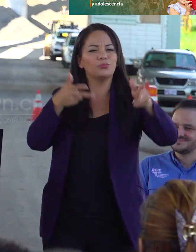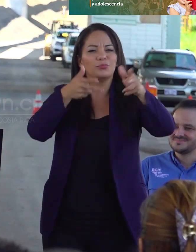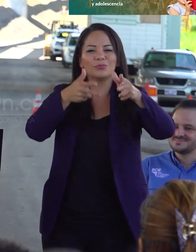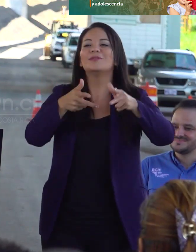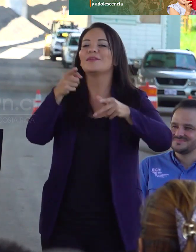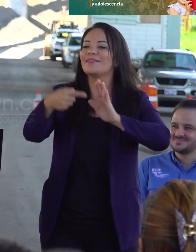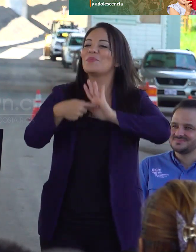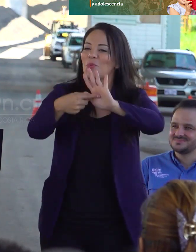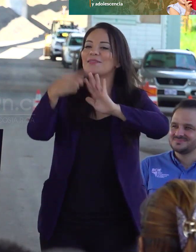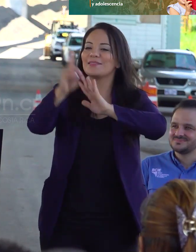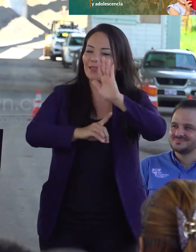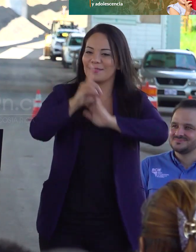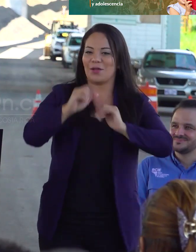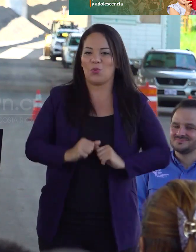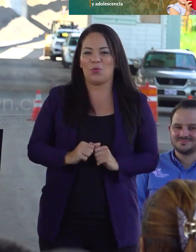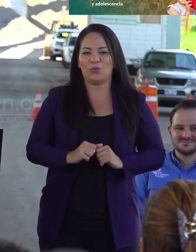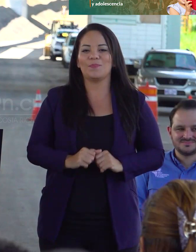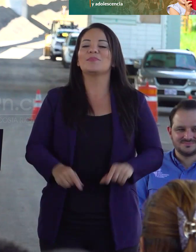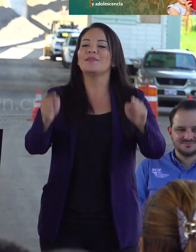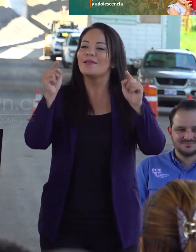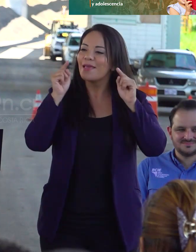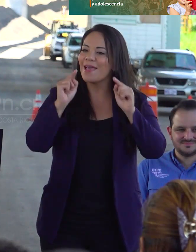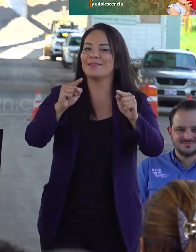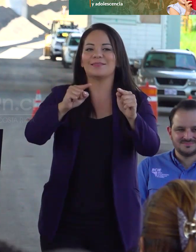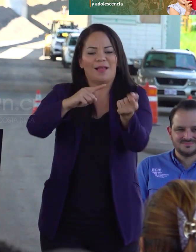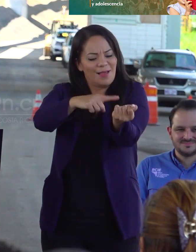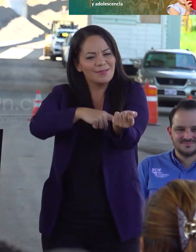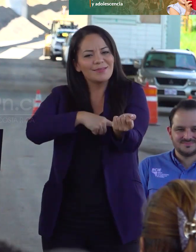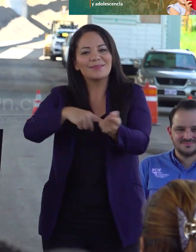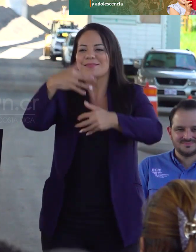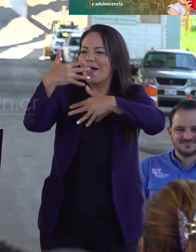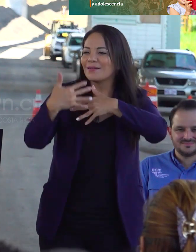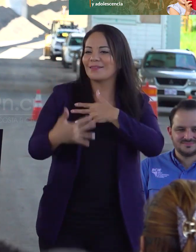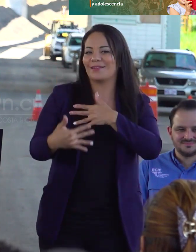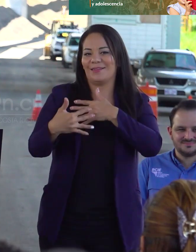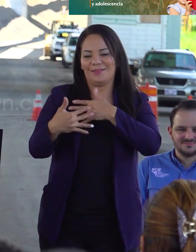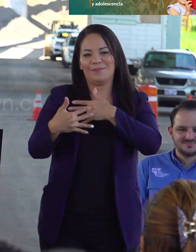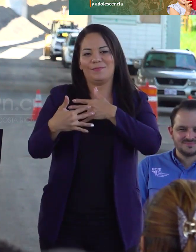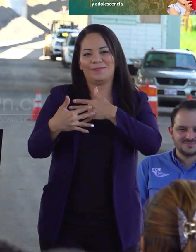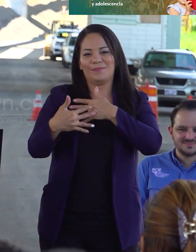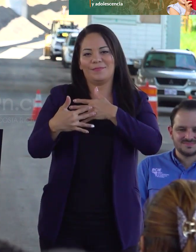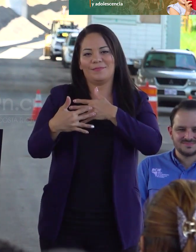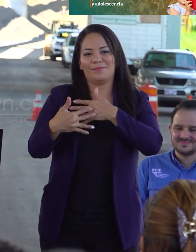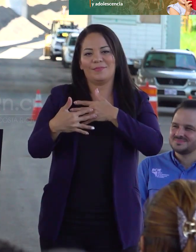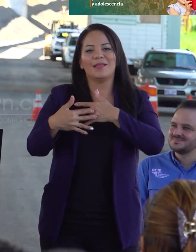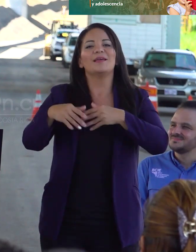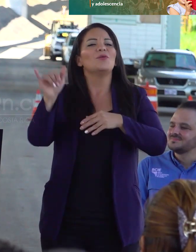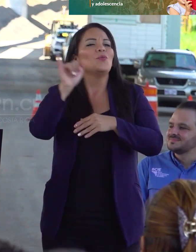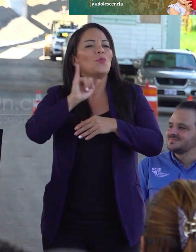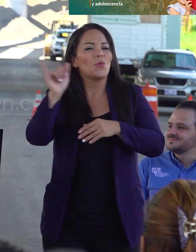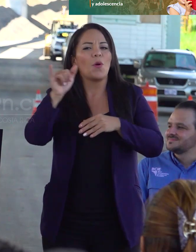demuestra desarrollo. Esta es la sangre de nuestro, que corre por nuestra red